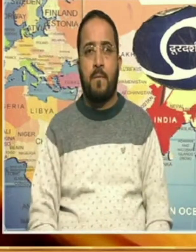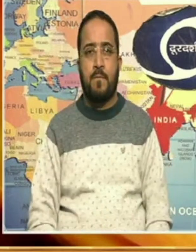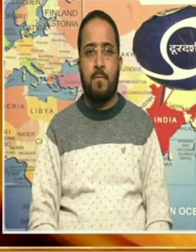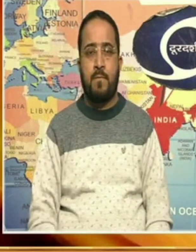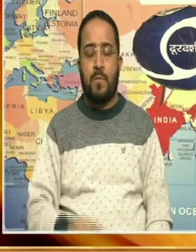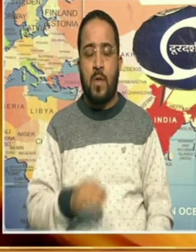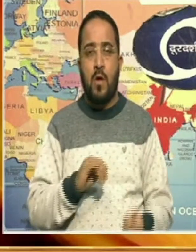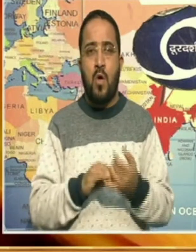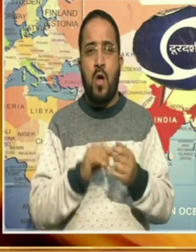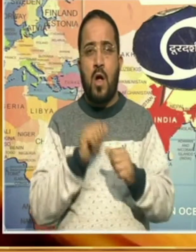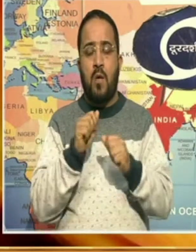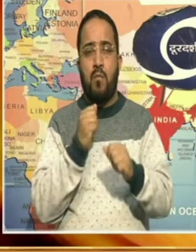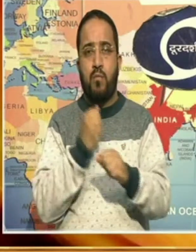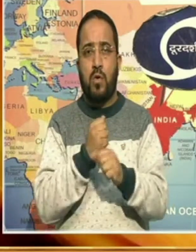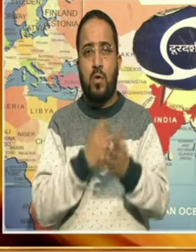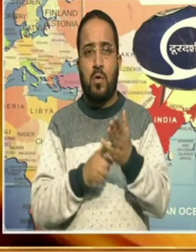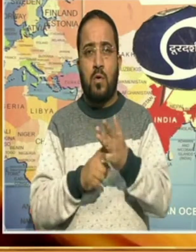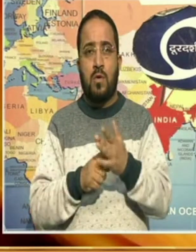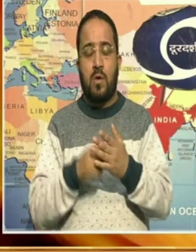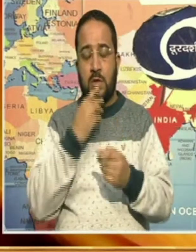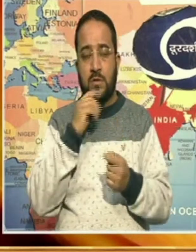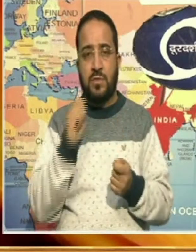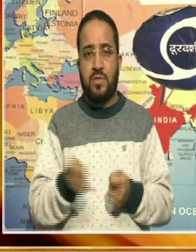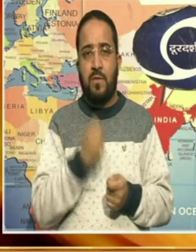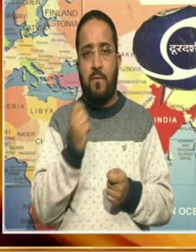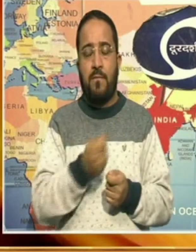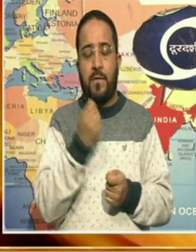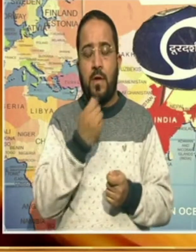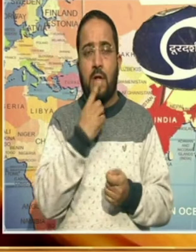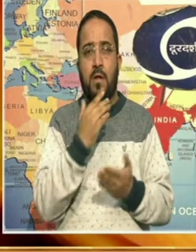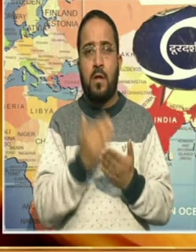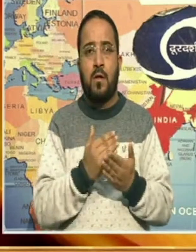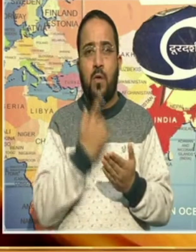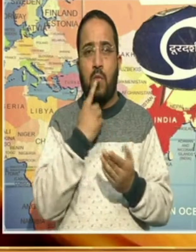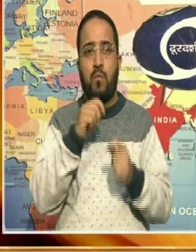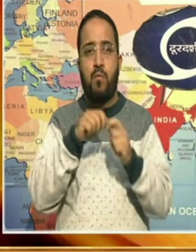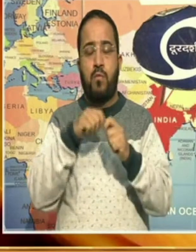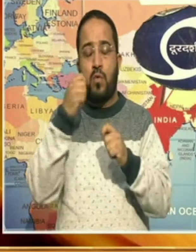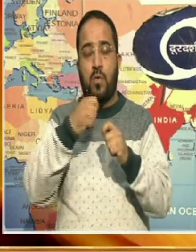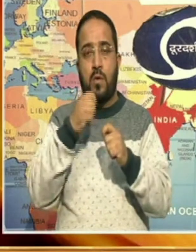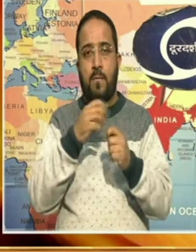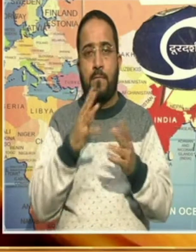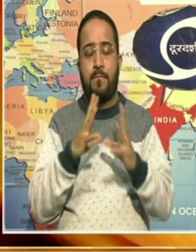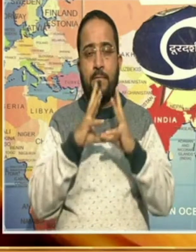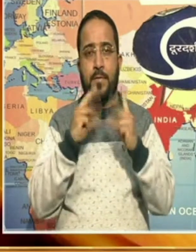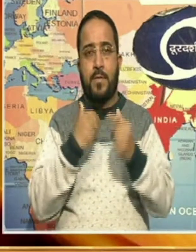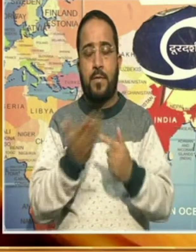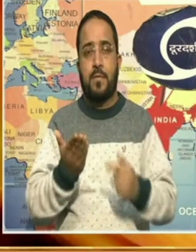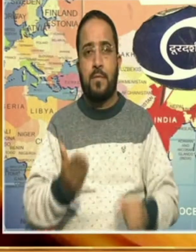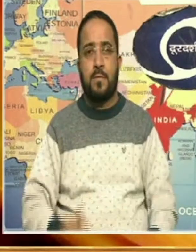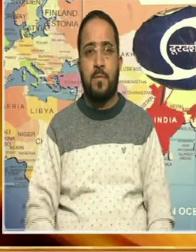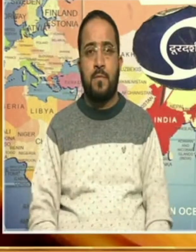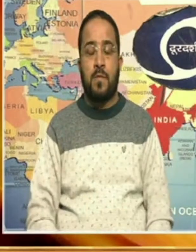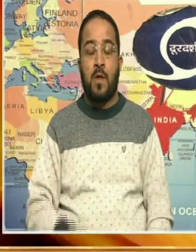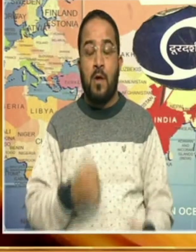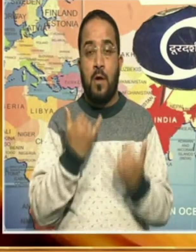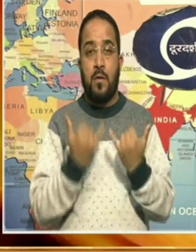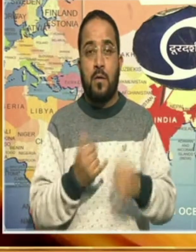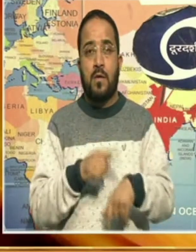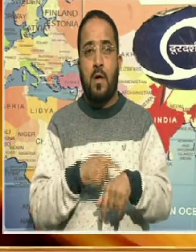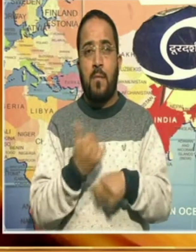خصوصی صفائی مہم کا احتمام کیا جس دوران